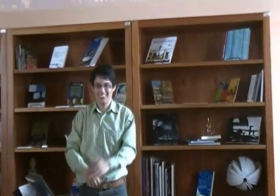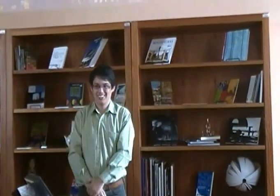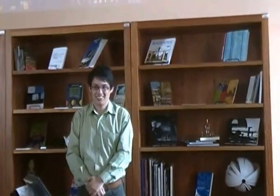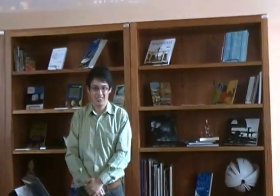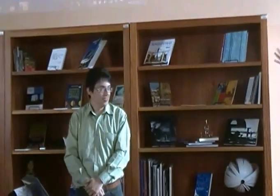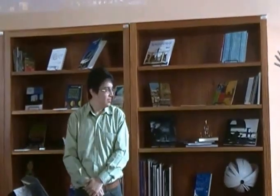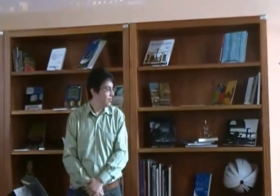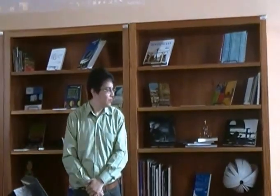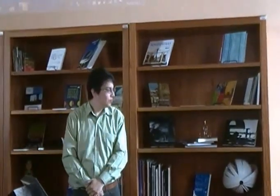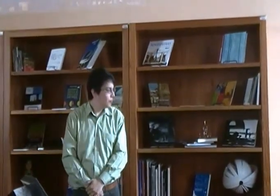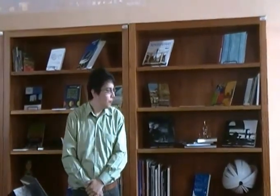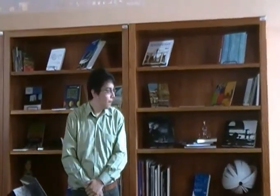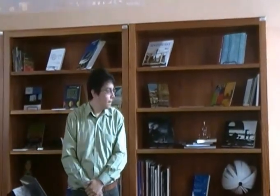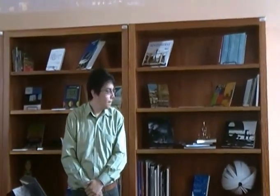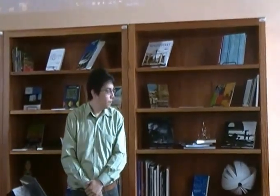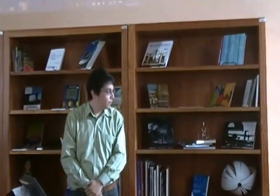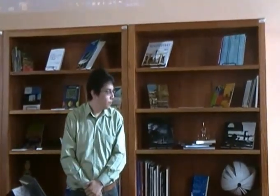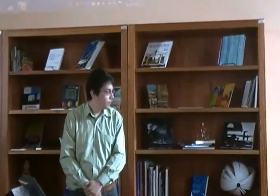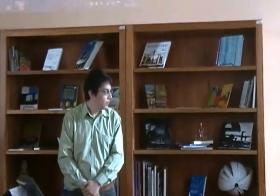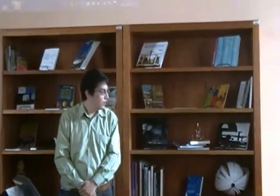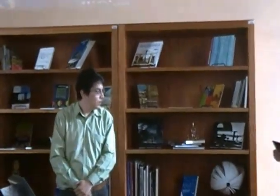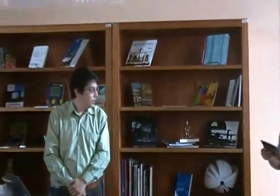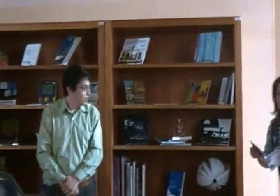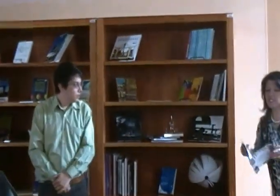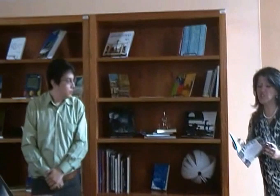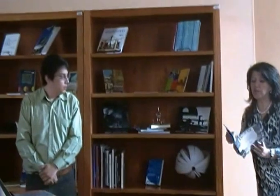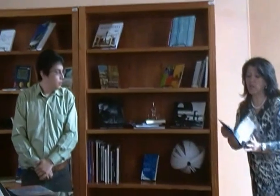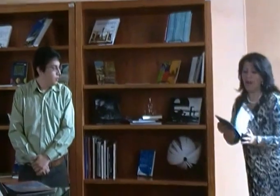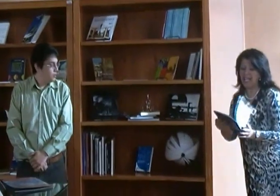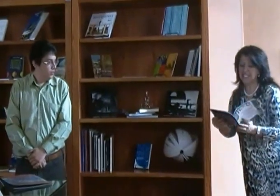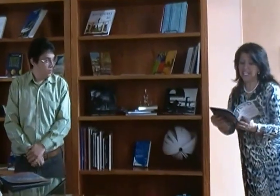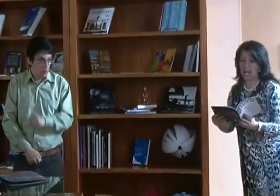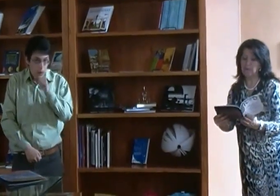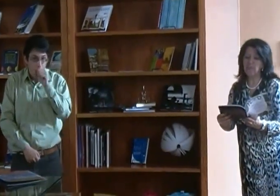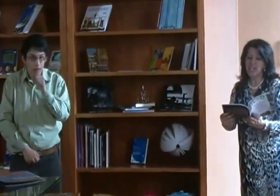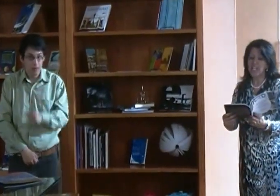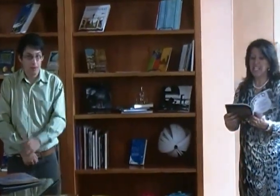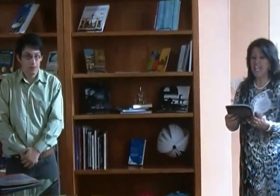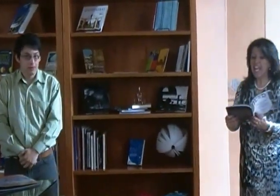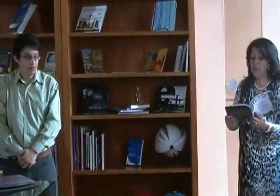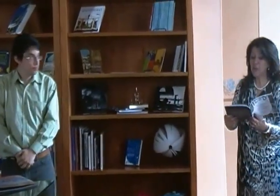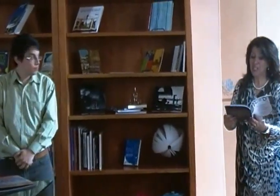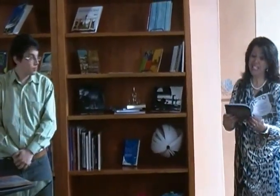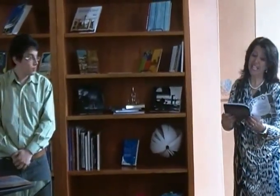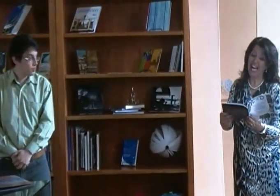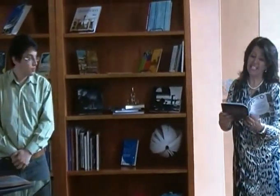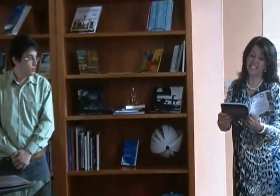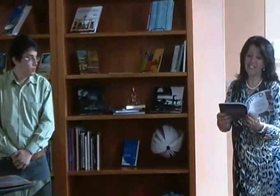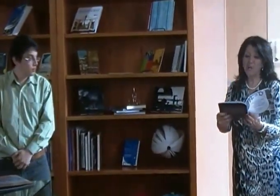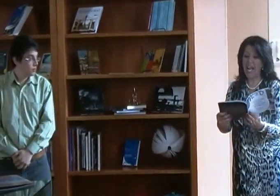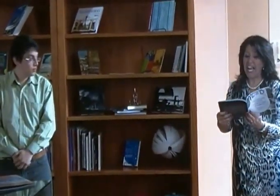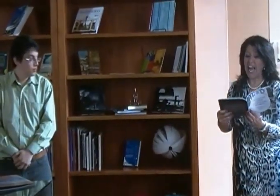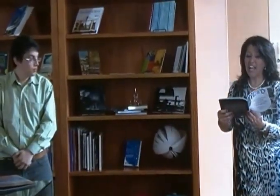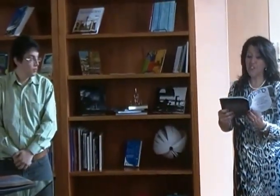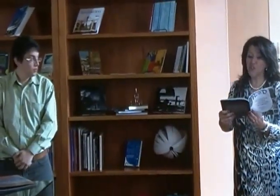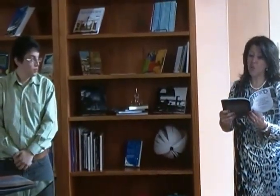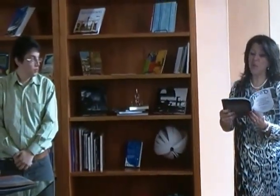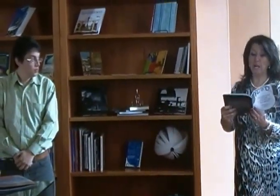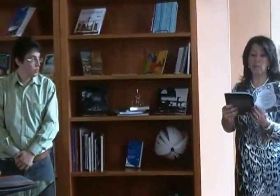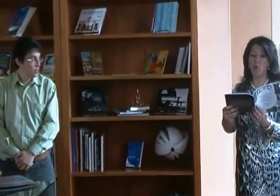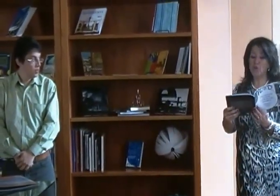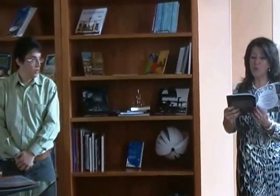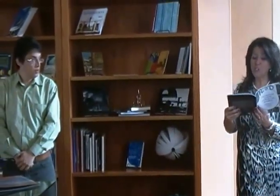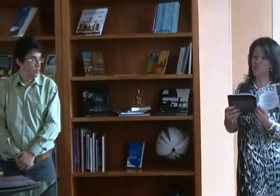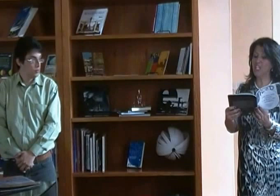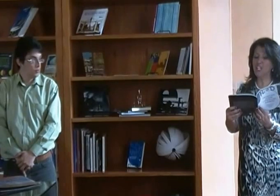Muito bem, representou na língua de sinais, agora eu vou ler, tá? Esse poema se chama Guaiatacá. Guerreiro Goitacás, tão